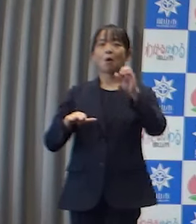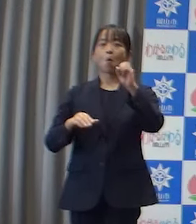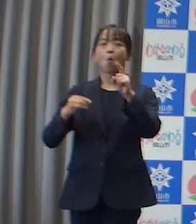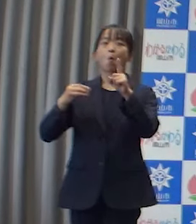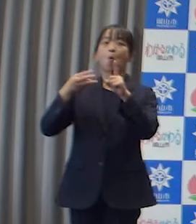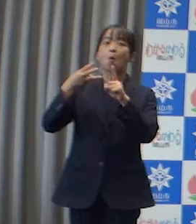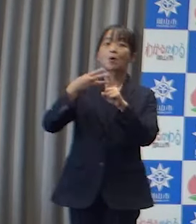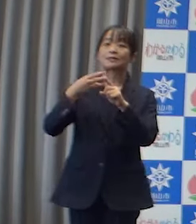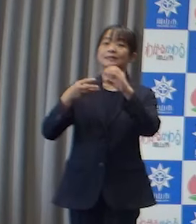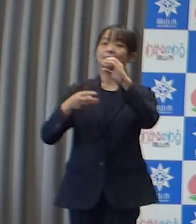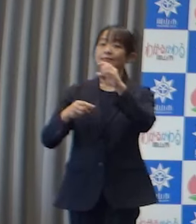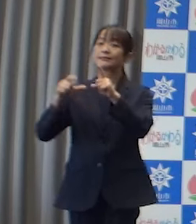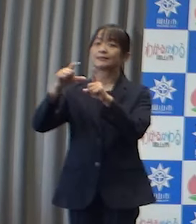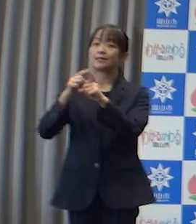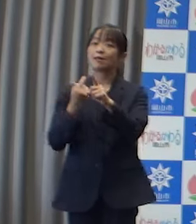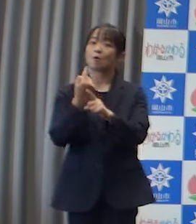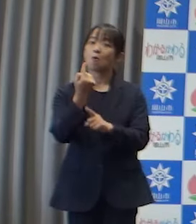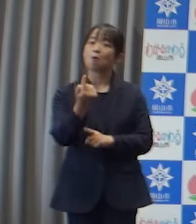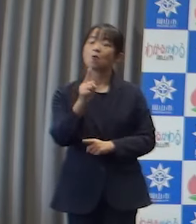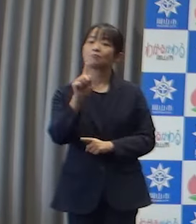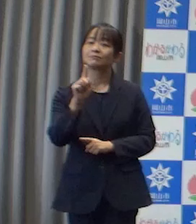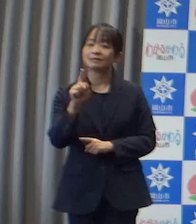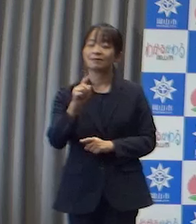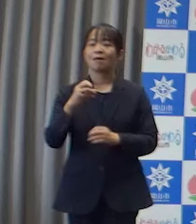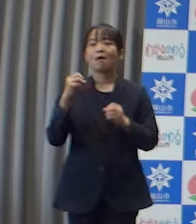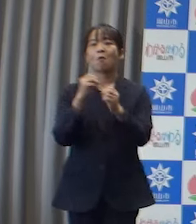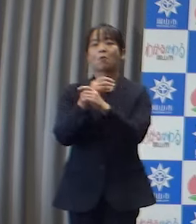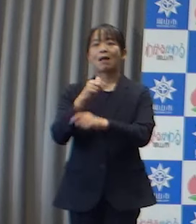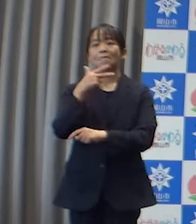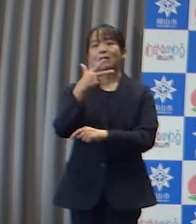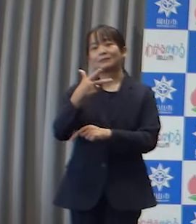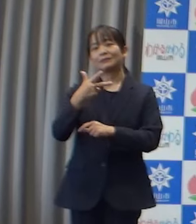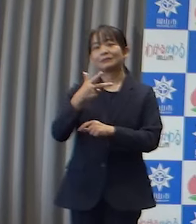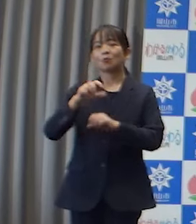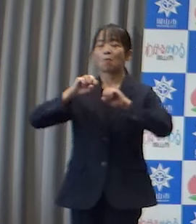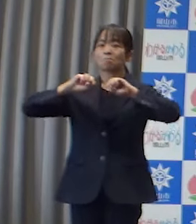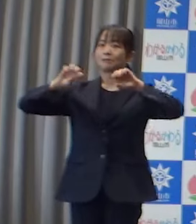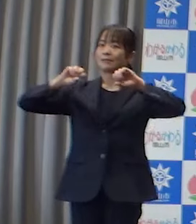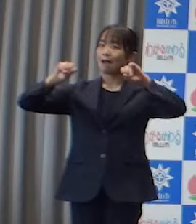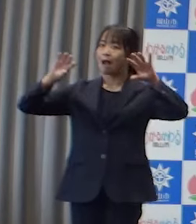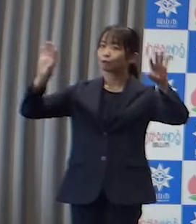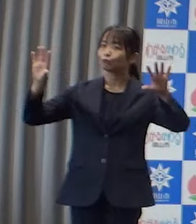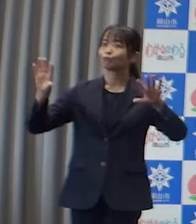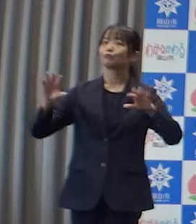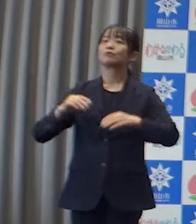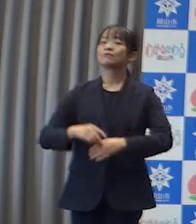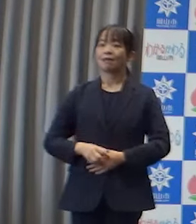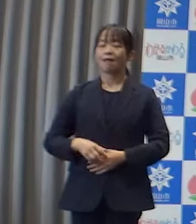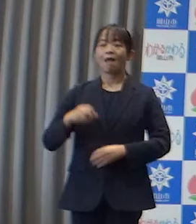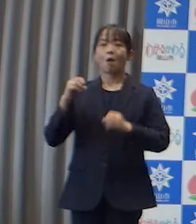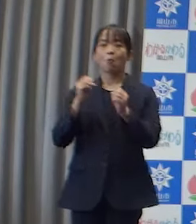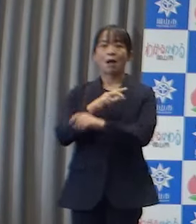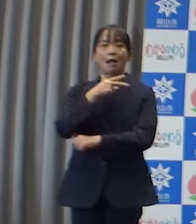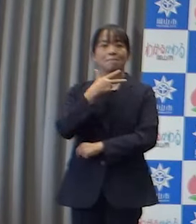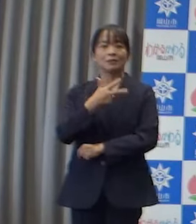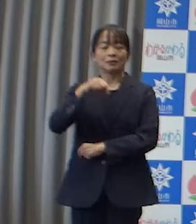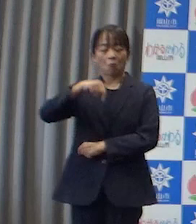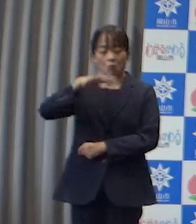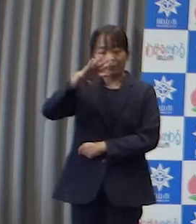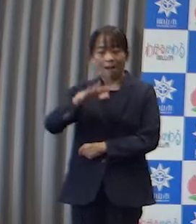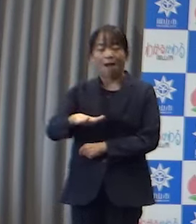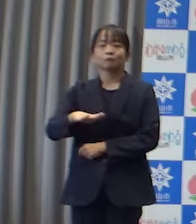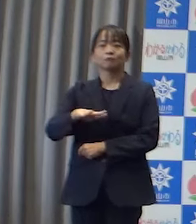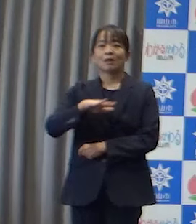岡山市の政策を国際的に PR し、市のプレゼンスの向上につながる機会となりました